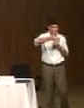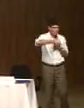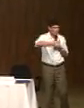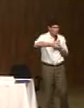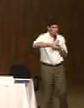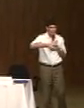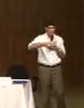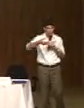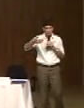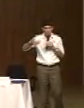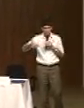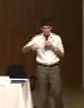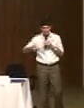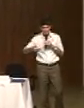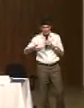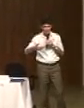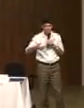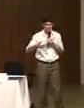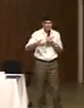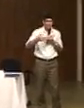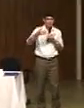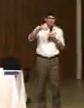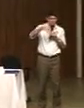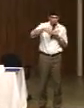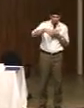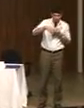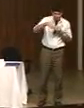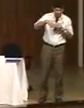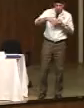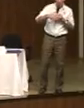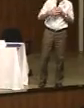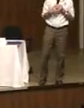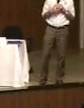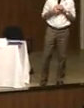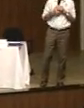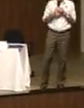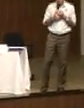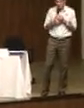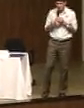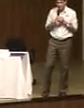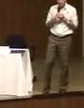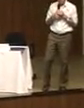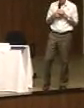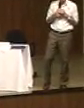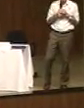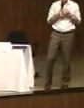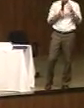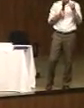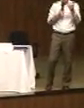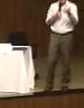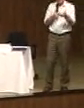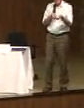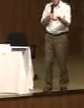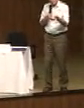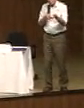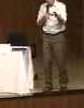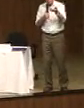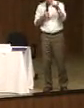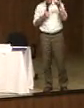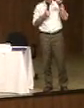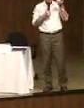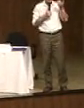que a gente conseguir concluir agora dos processos de RSC serão pagos na folha de pagamento dentro desse exercício. Aqueles que